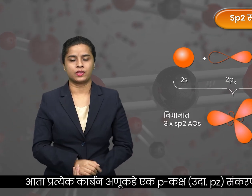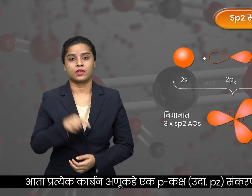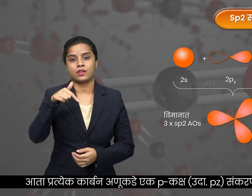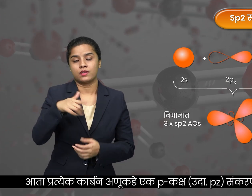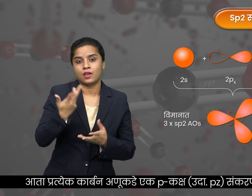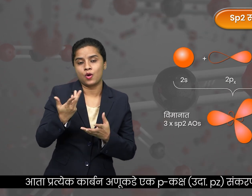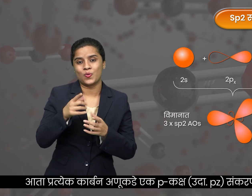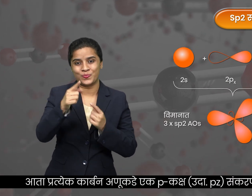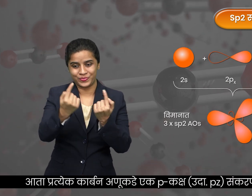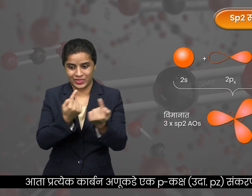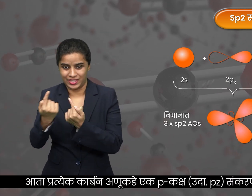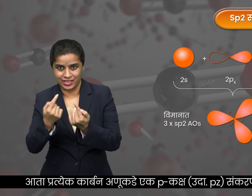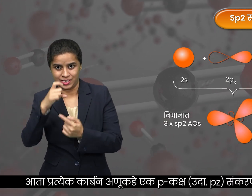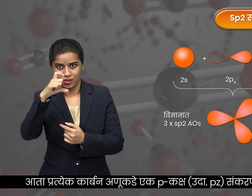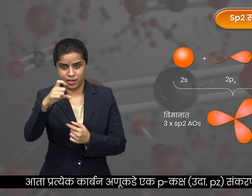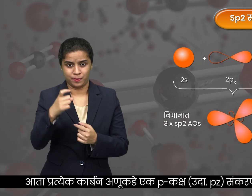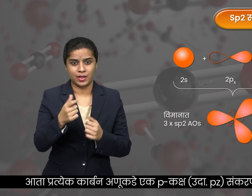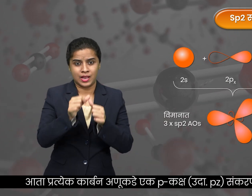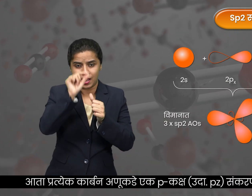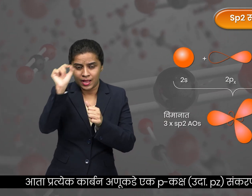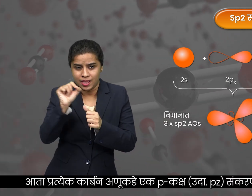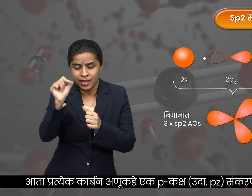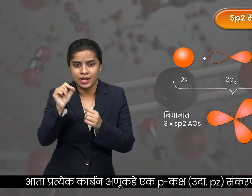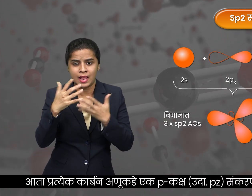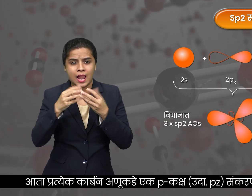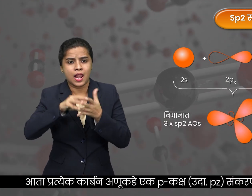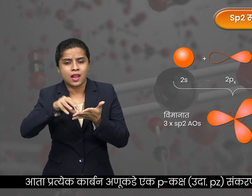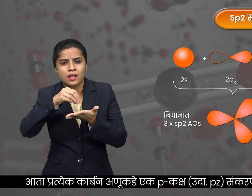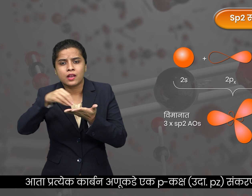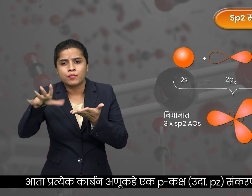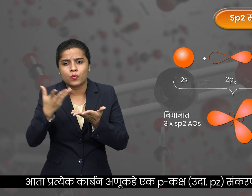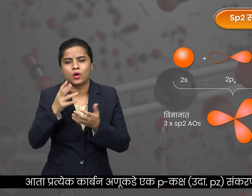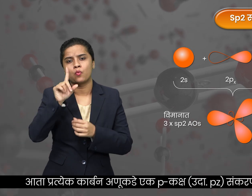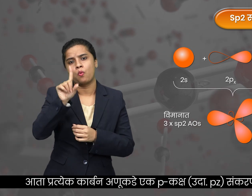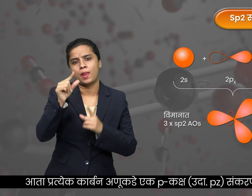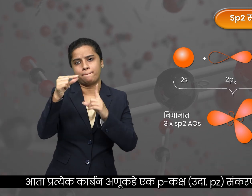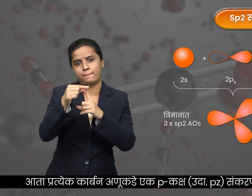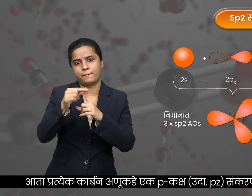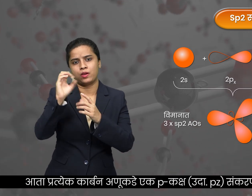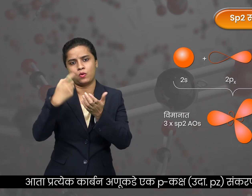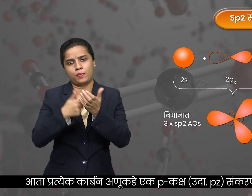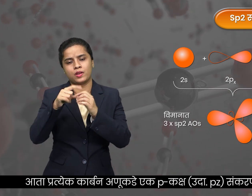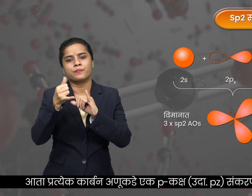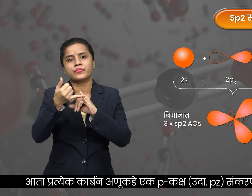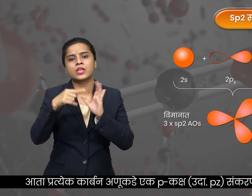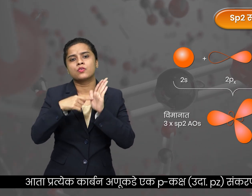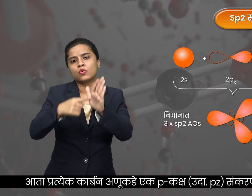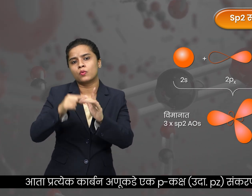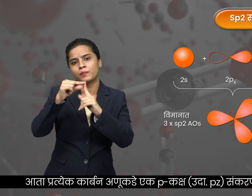आता प्रत्येक कार्बन अणूकडे एक p- कक्ष उदाहरणार्थ pz संकरण न झालेला राहतो.